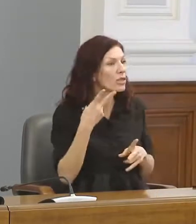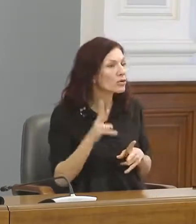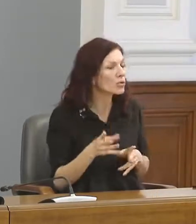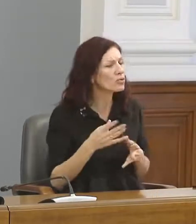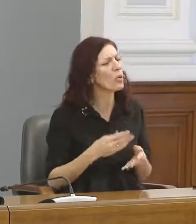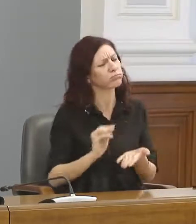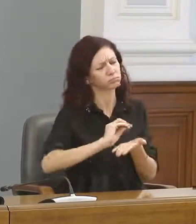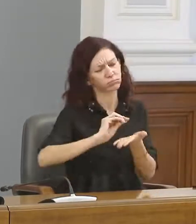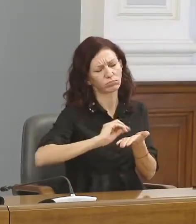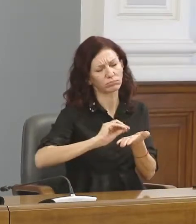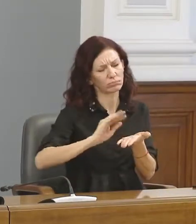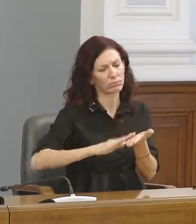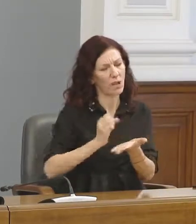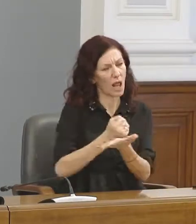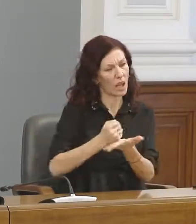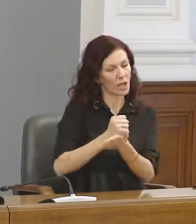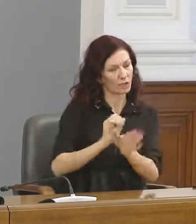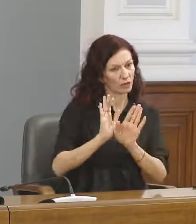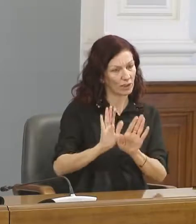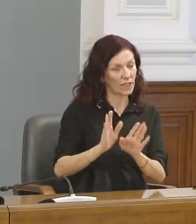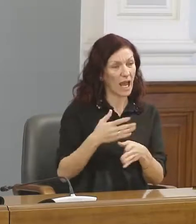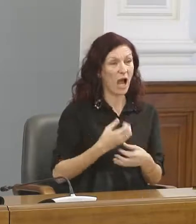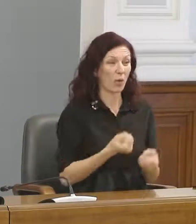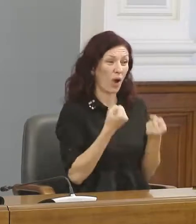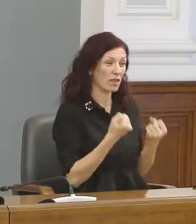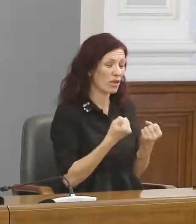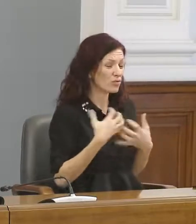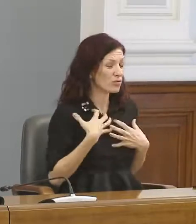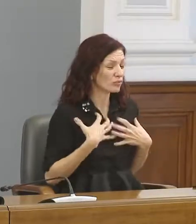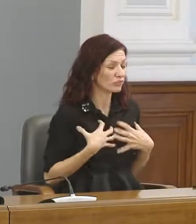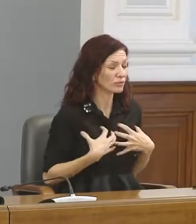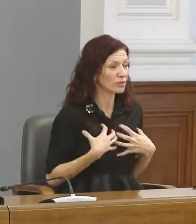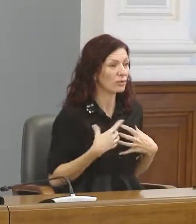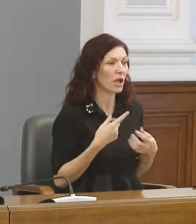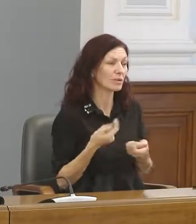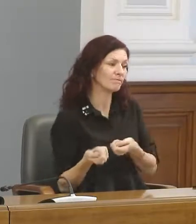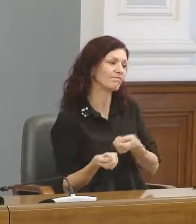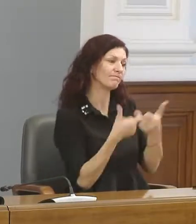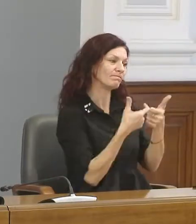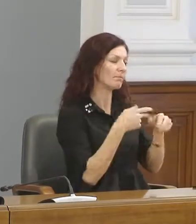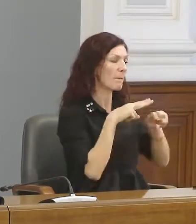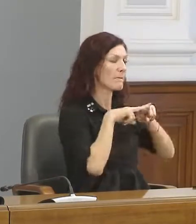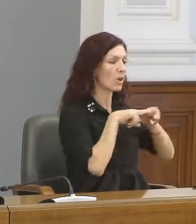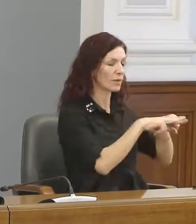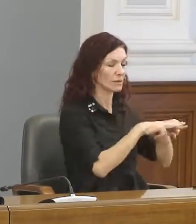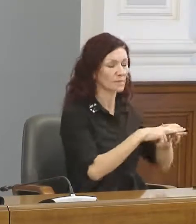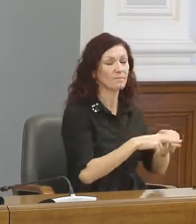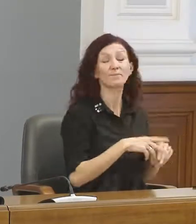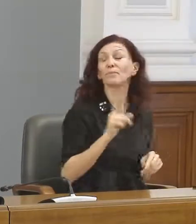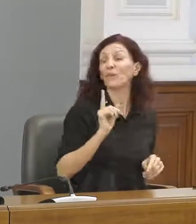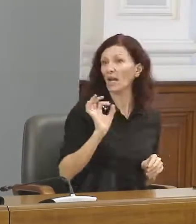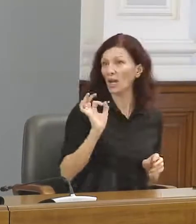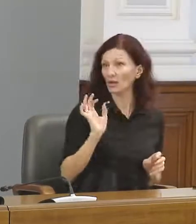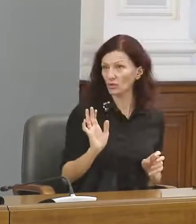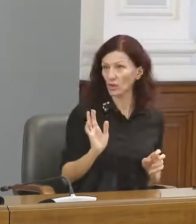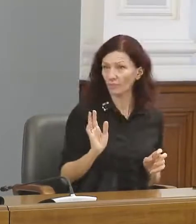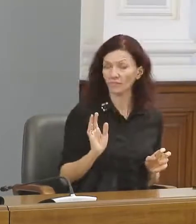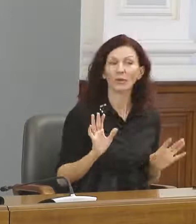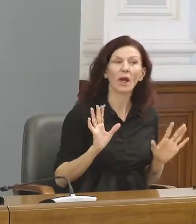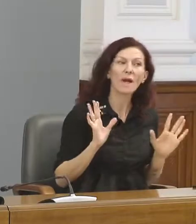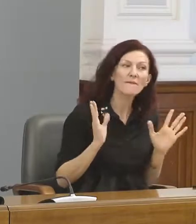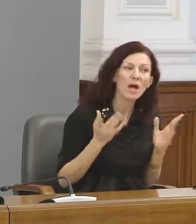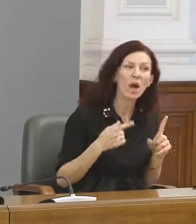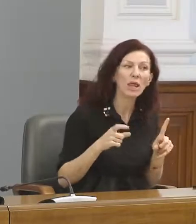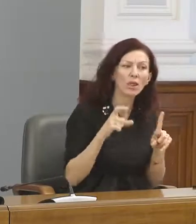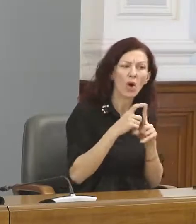се назначи лечение, ако е тежко състояние, да бъде транспортиран към болница. Така че вероятно е ресурс, който